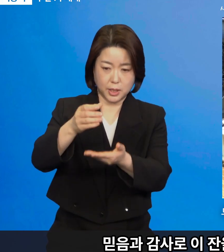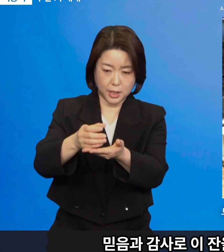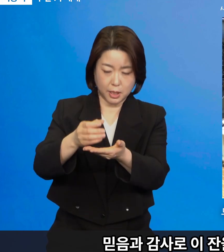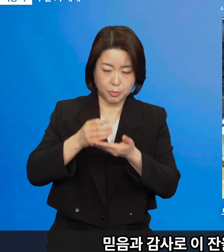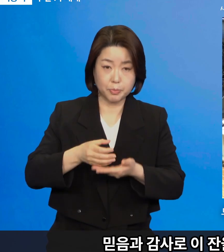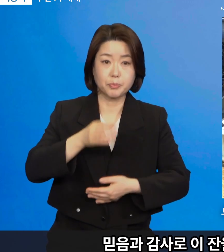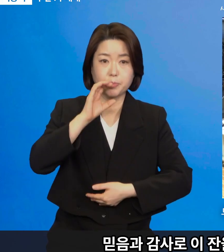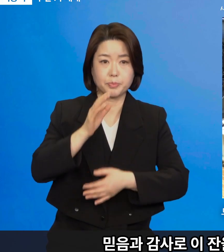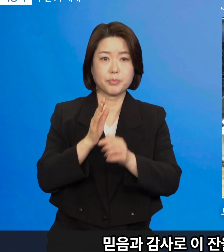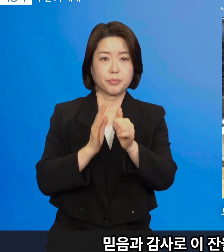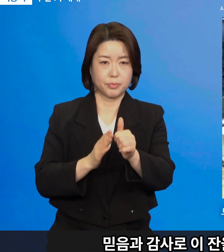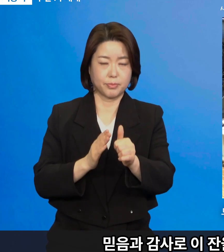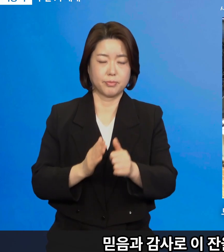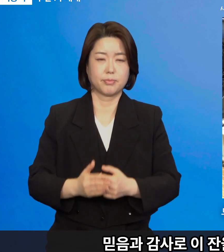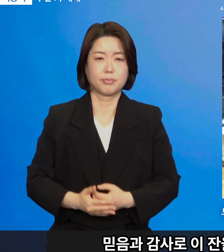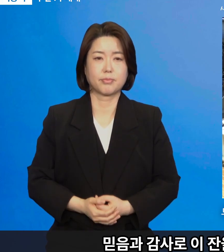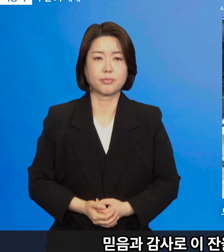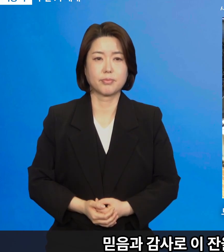받으시기 바랍니다.